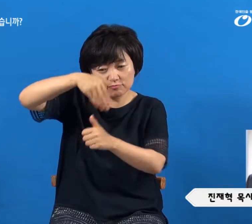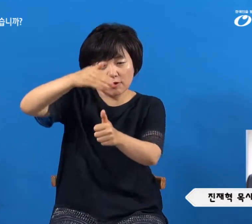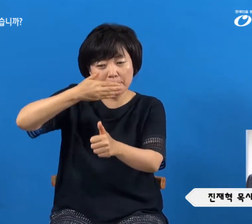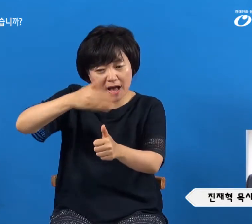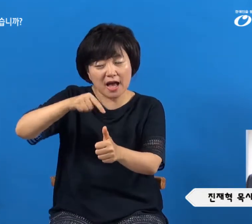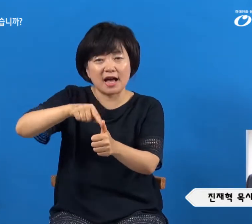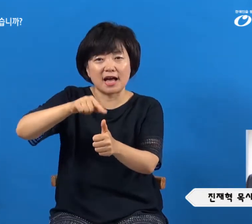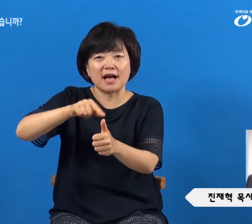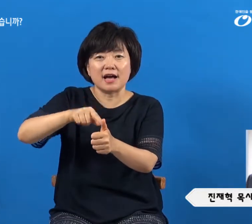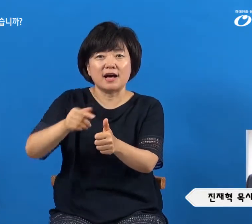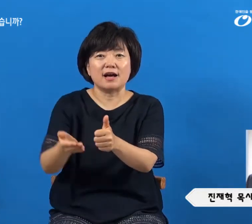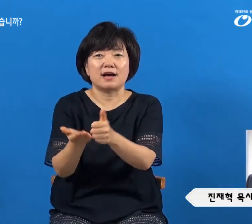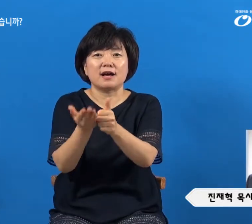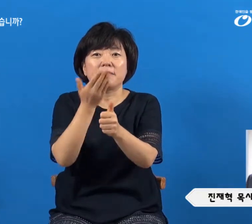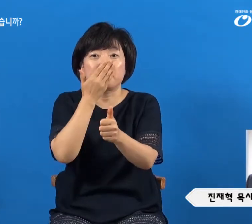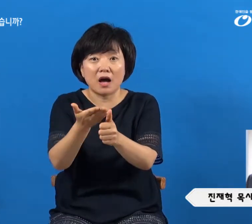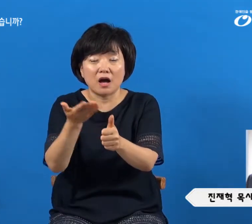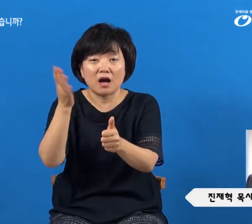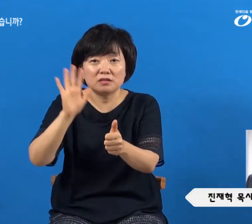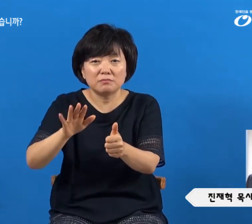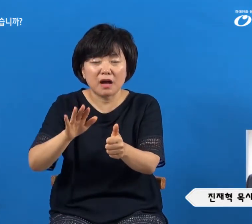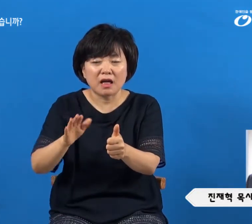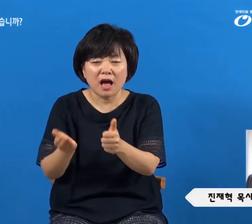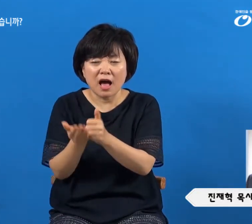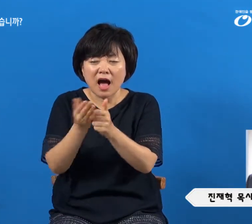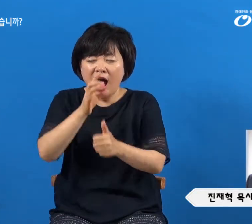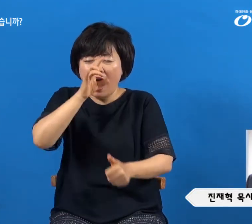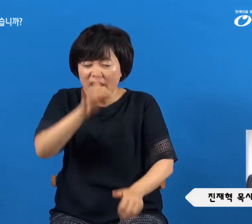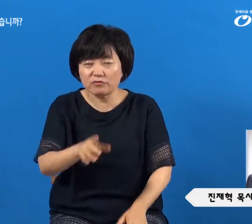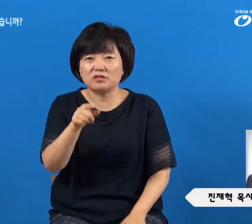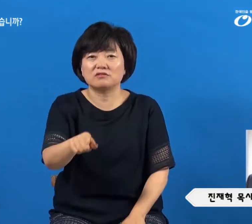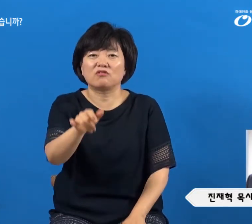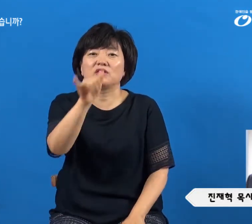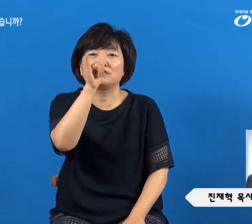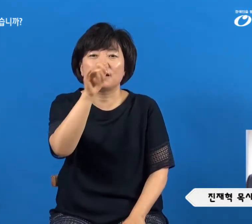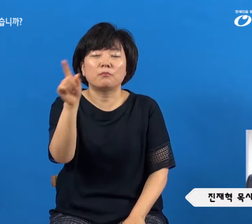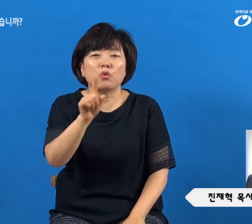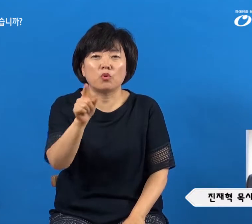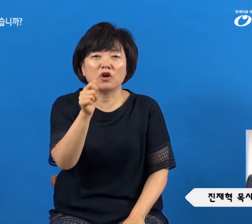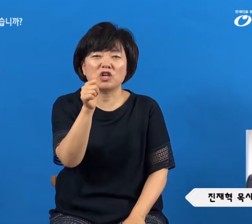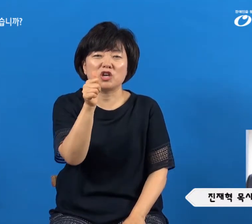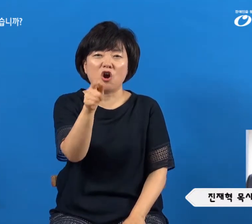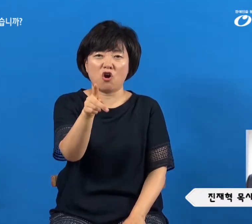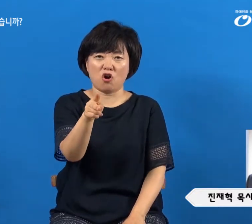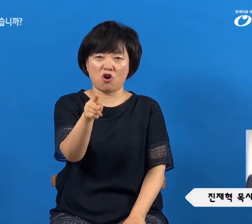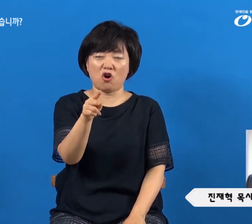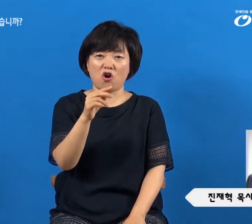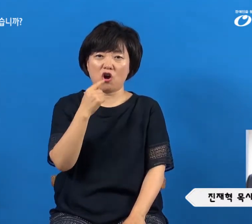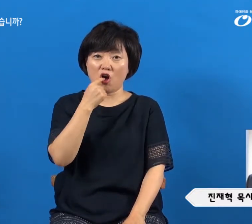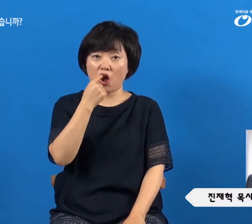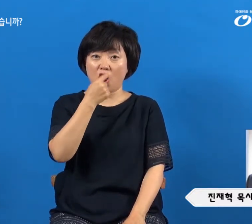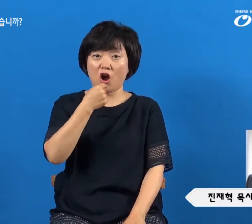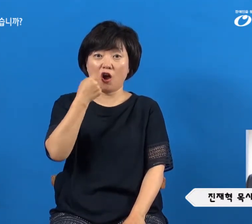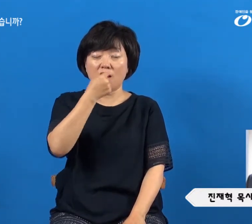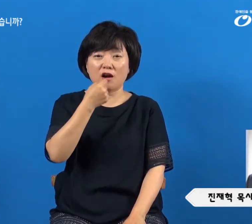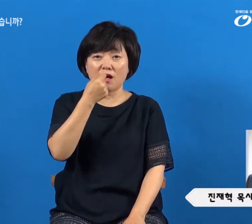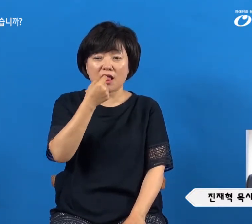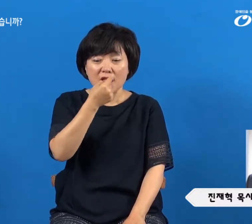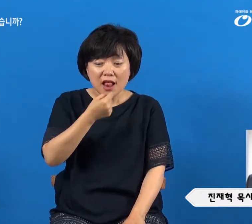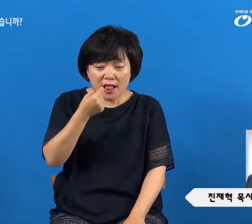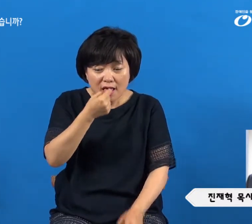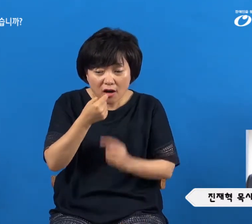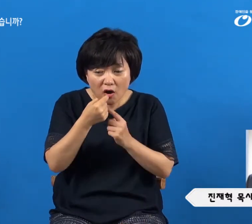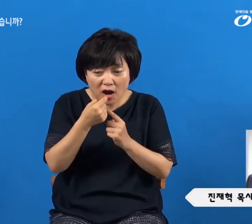합니다. 그것은 바로 우리의 혀다라고 성경은 말씀하고 있습니다. 우리의